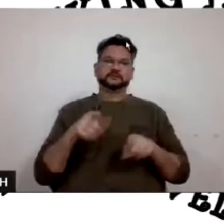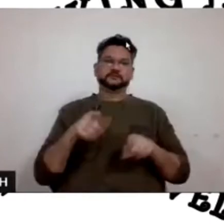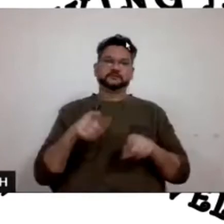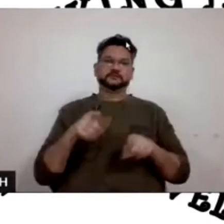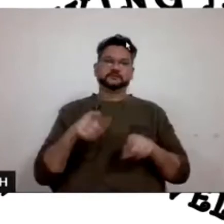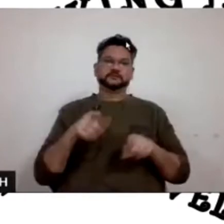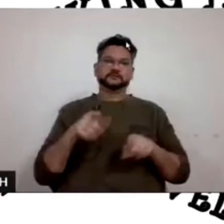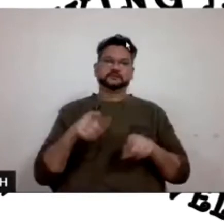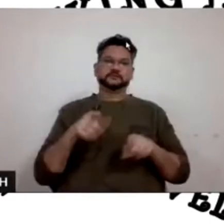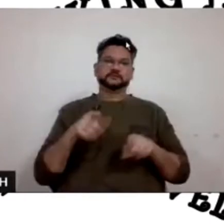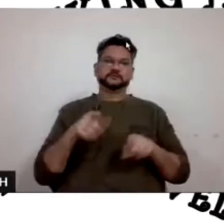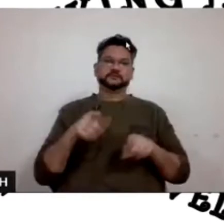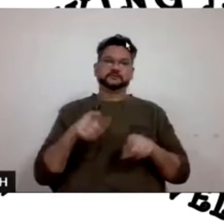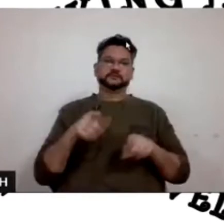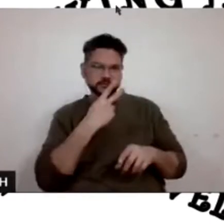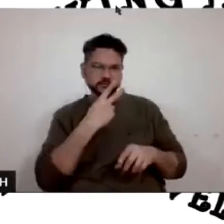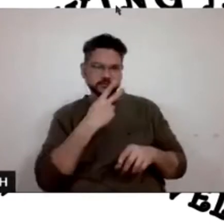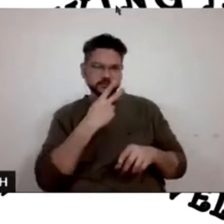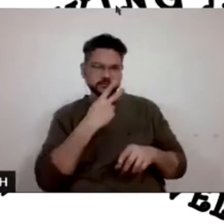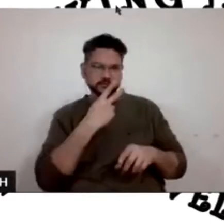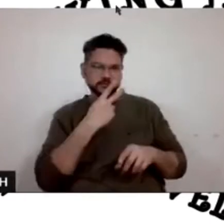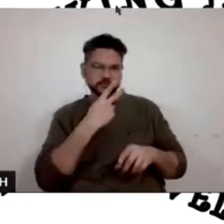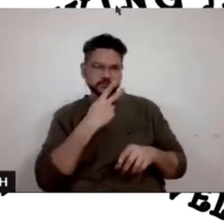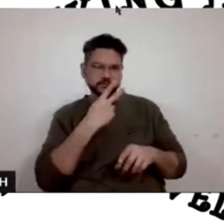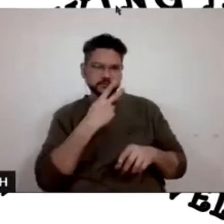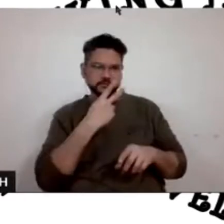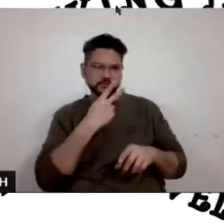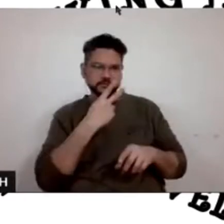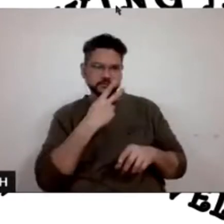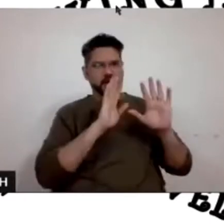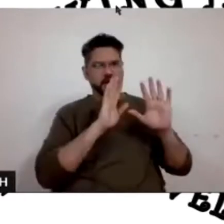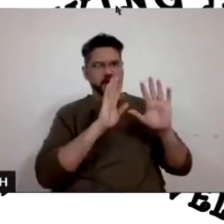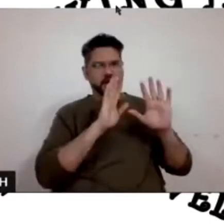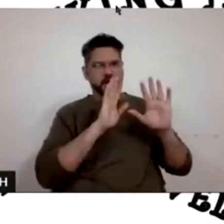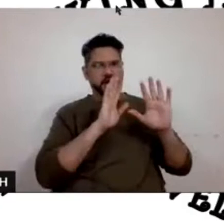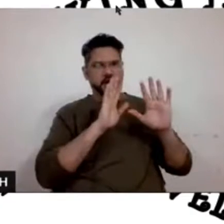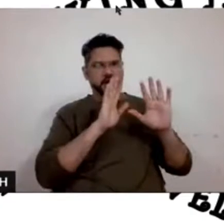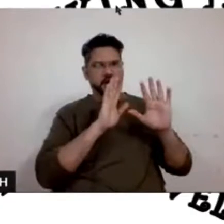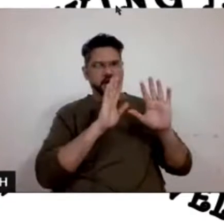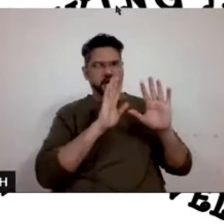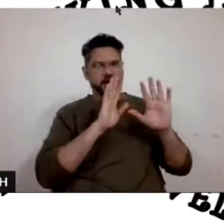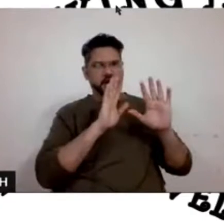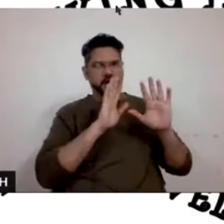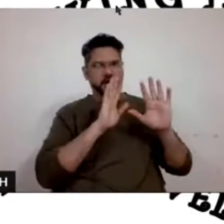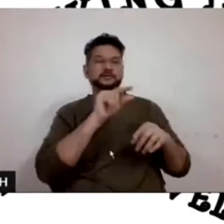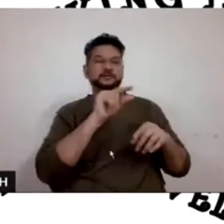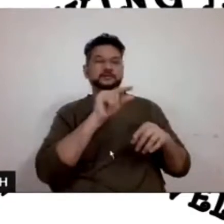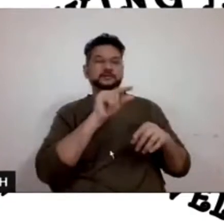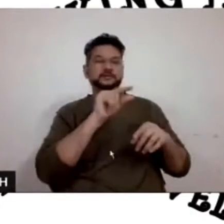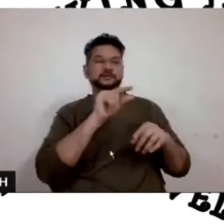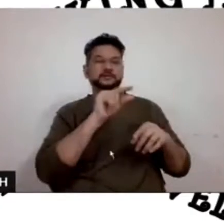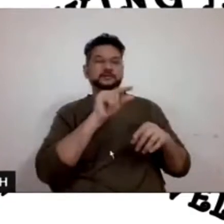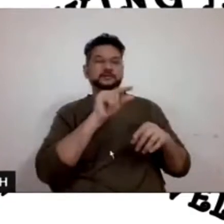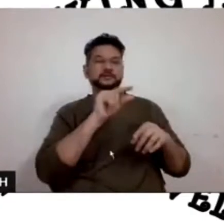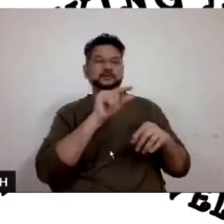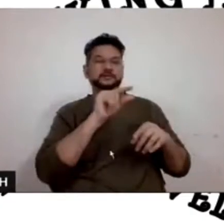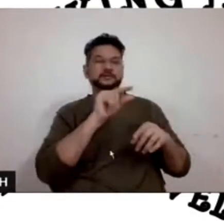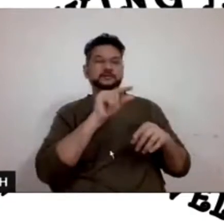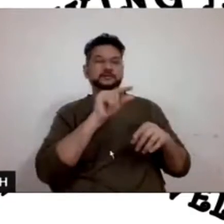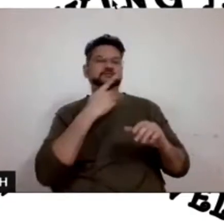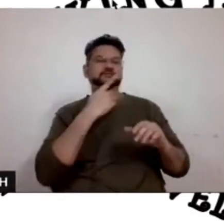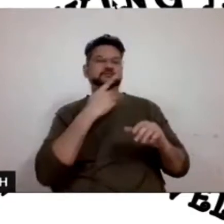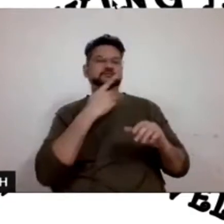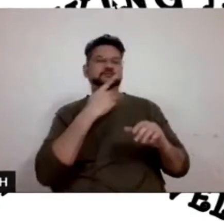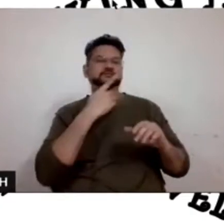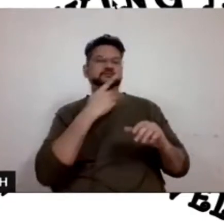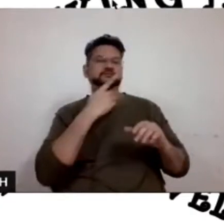पाबंदी लगाई जाए, और जॉब्स प्रोवाइड और जॉब्स क्रिएशन में ज्यादा से ज्यादा काम किया जाए।